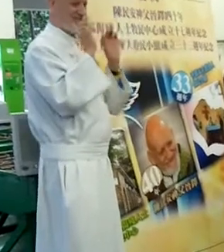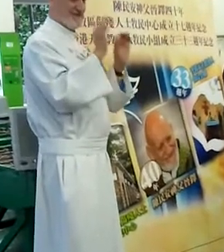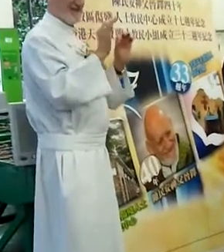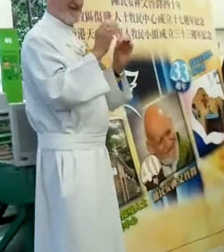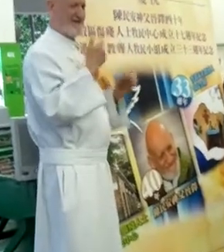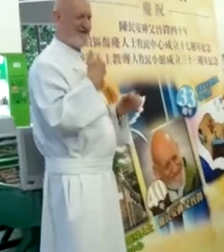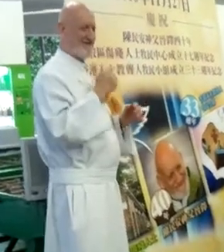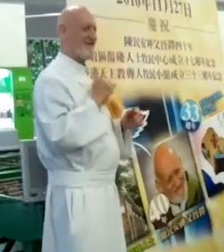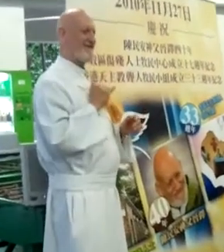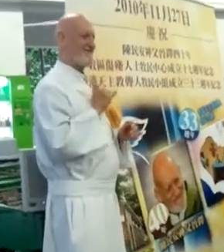支持我。